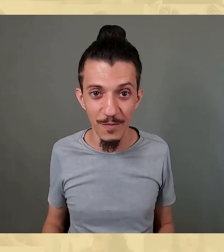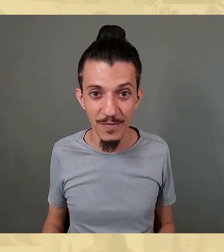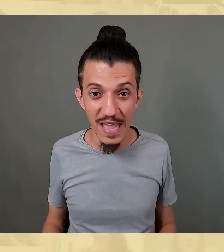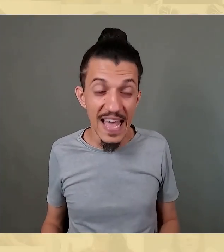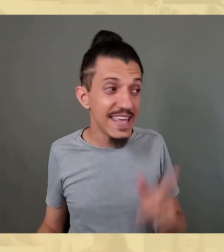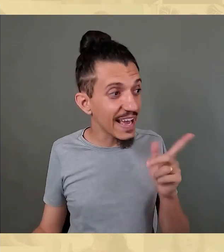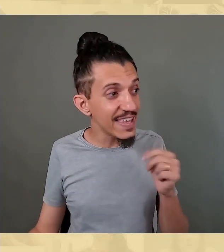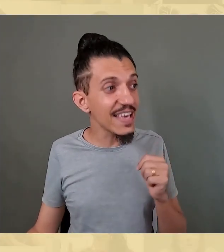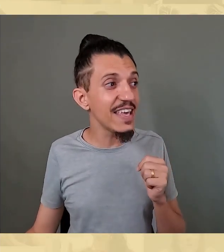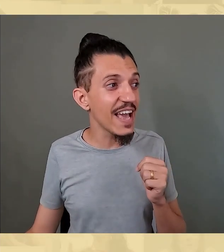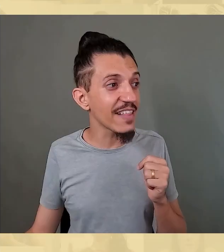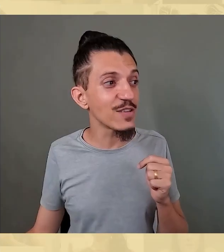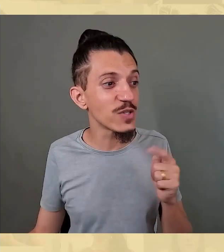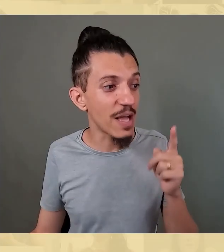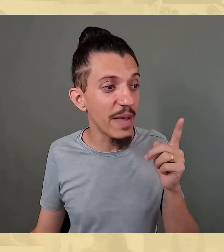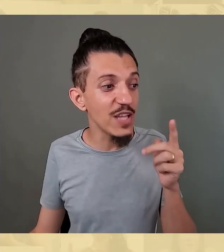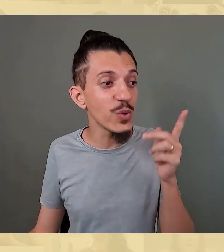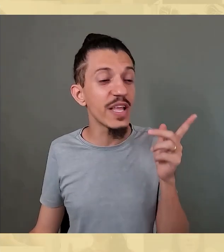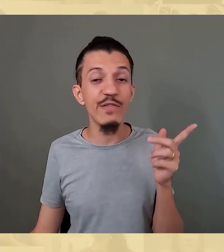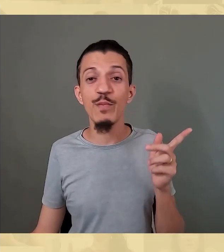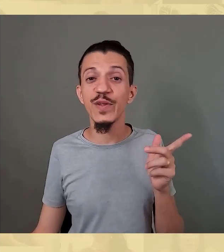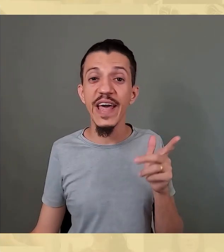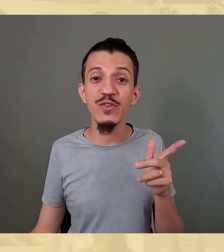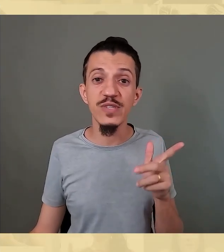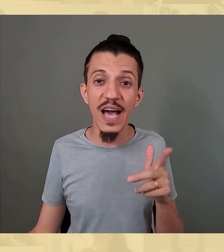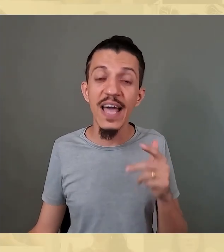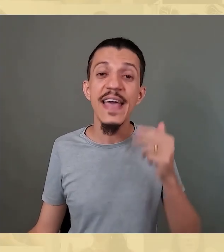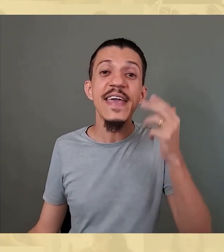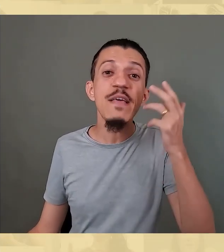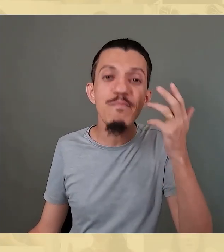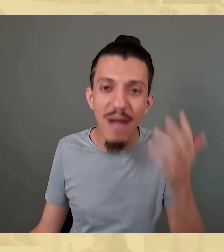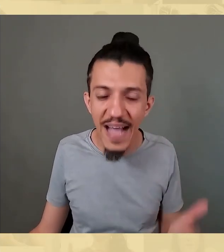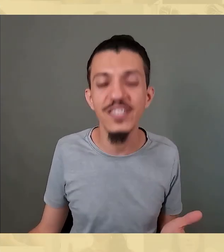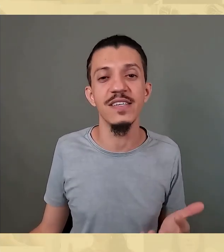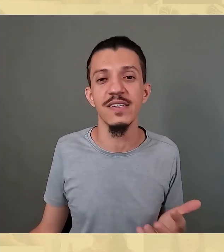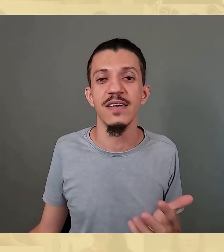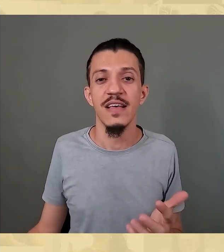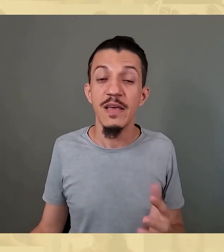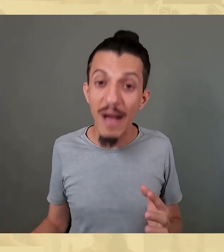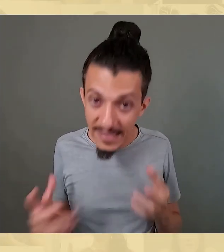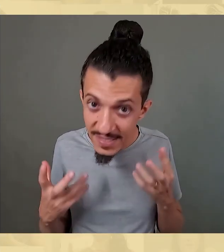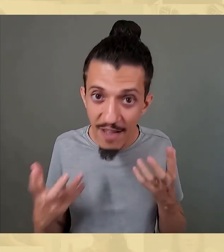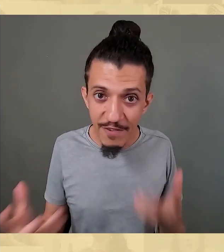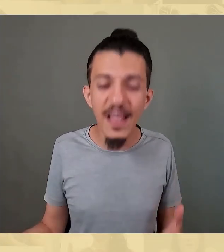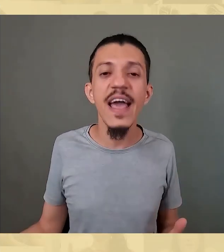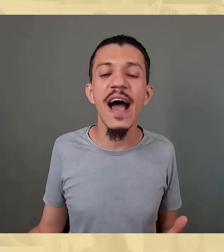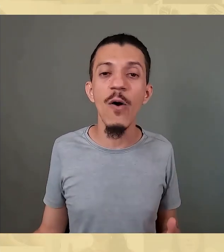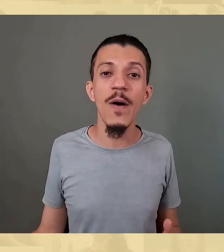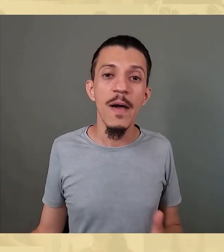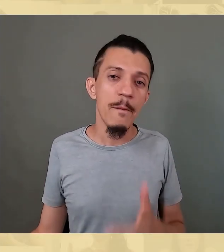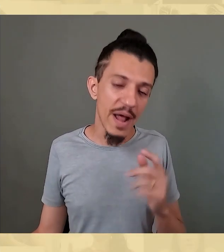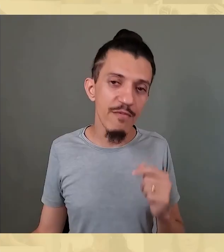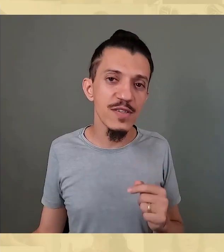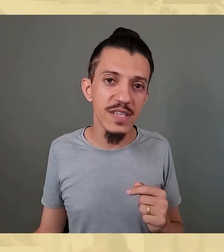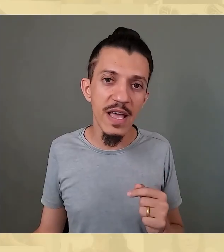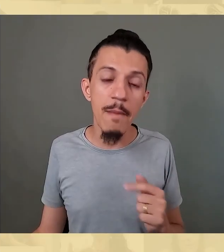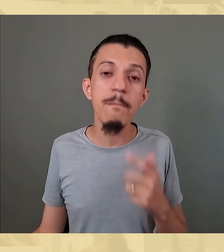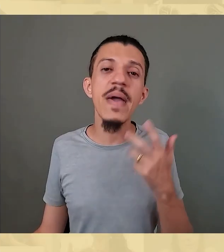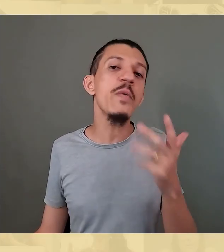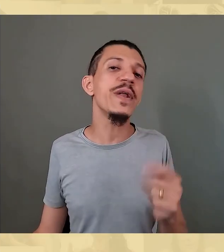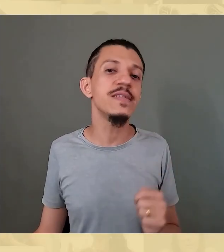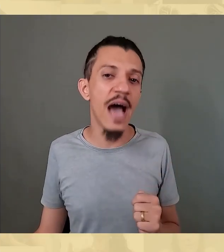desenvolvendo. E é aqui que entra justamente o incrível poder de usar imagens, imagens da vida real, para